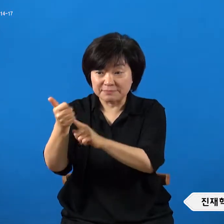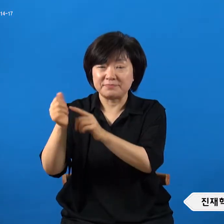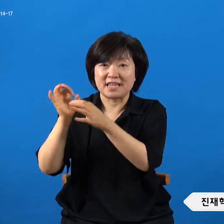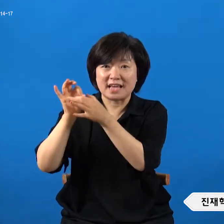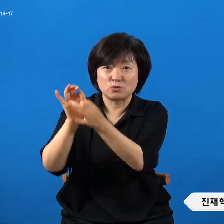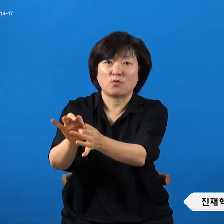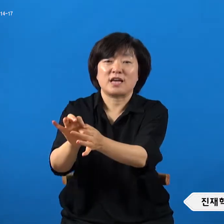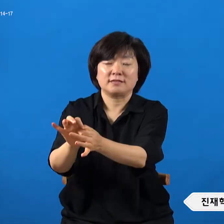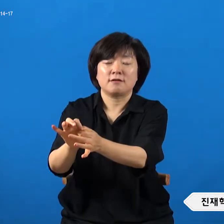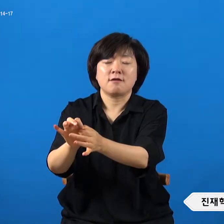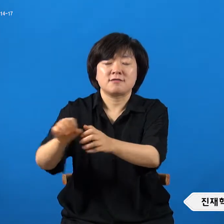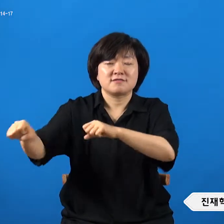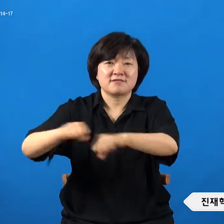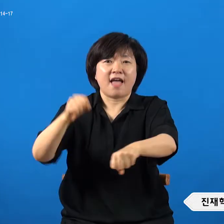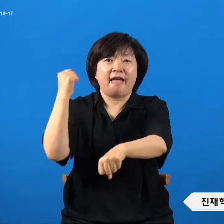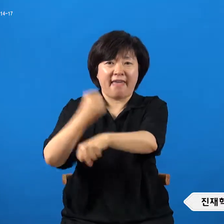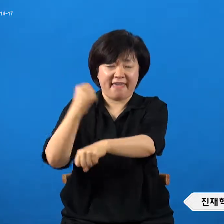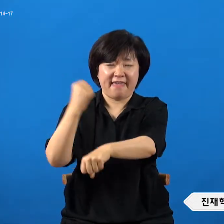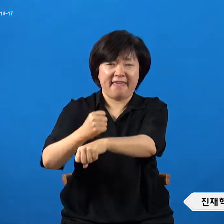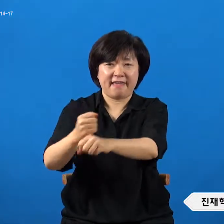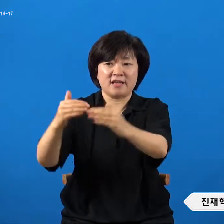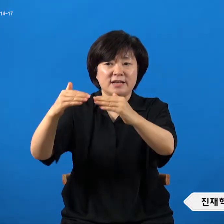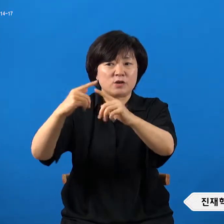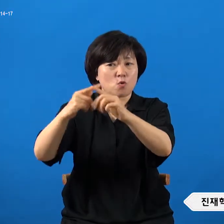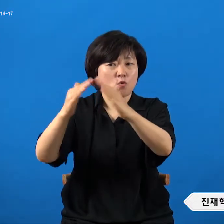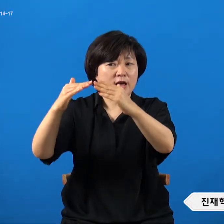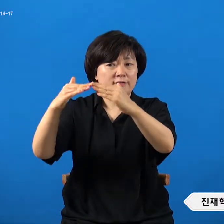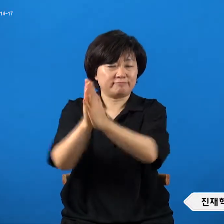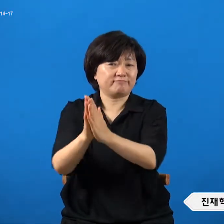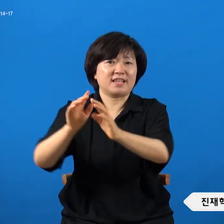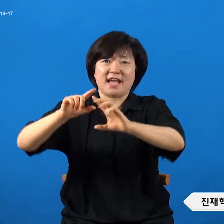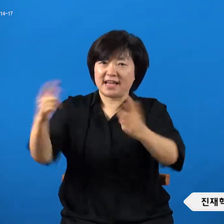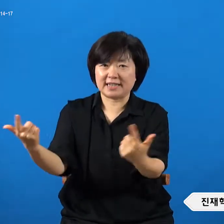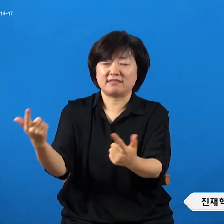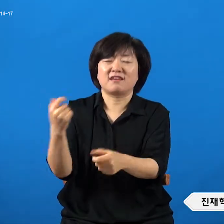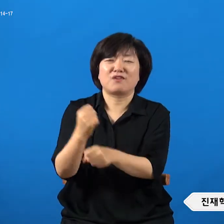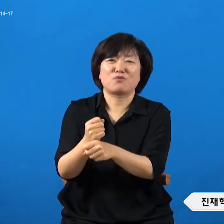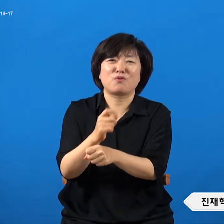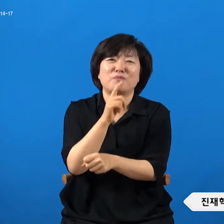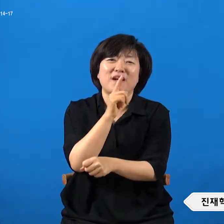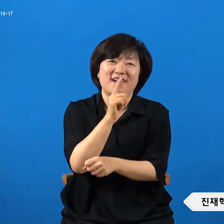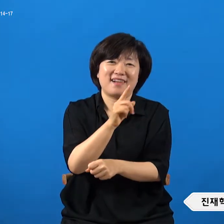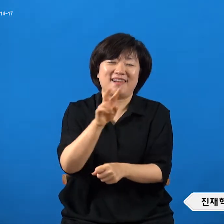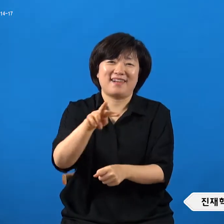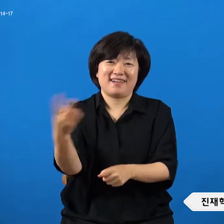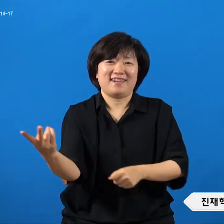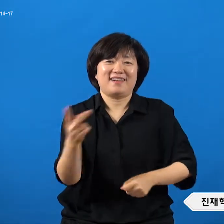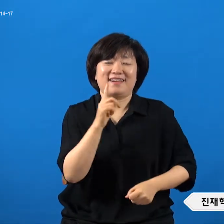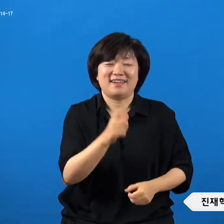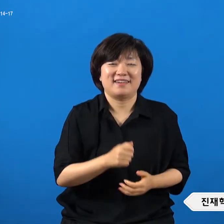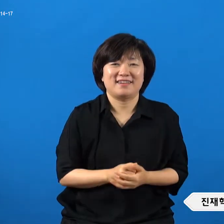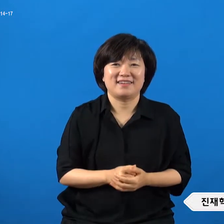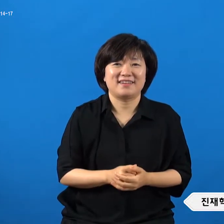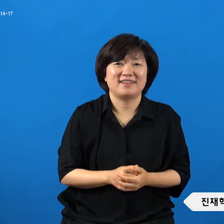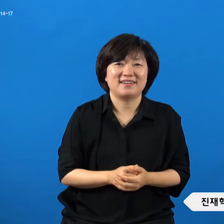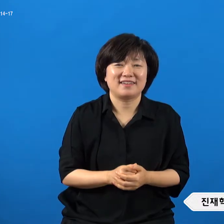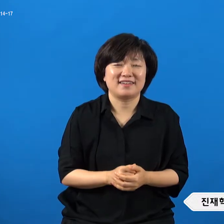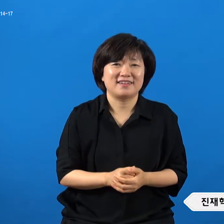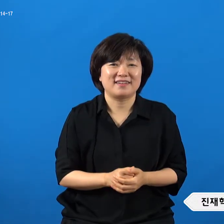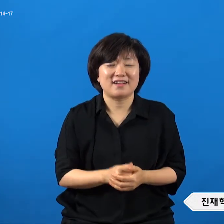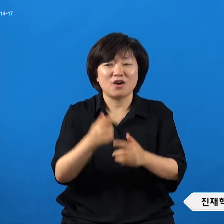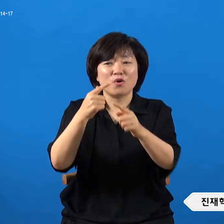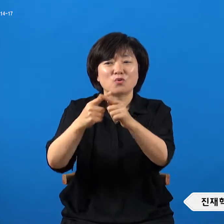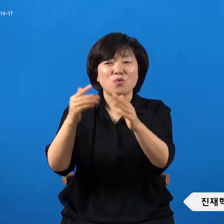이제부터 계속해서 사역을 하겠다고 다시 말씀하셨다고 들었습니다. 얼마나